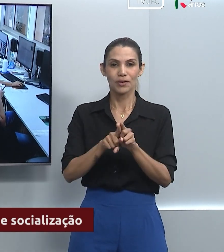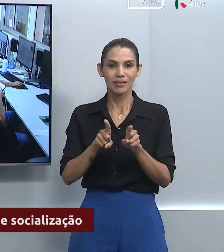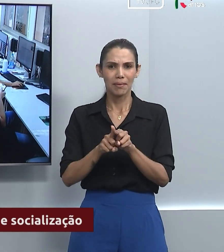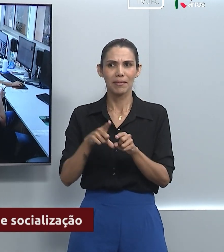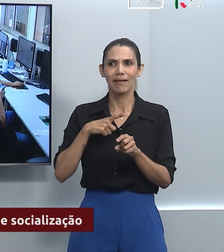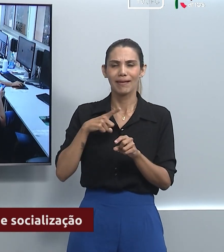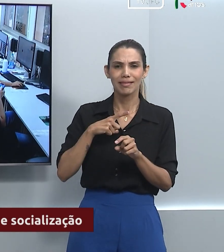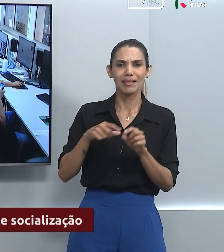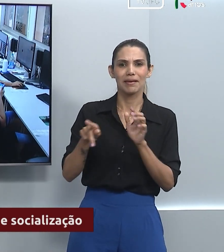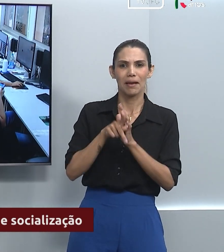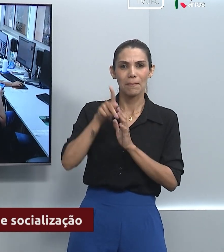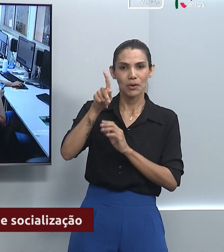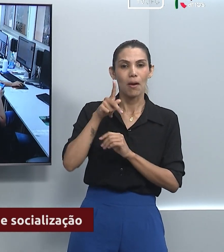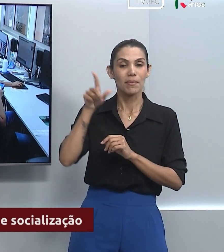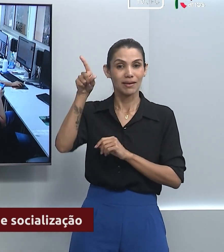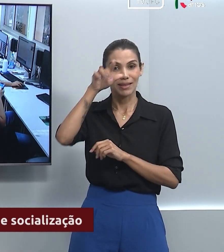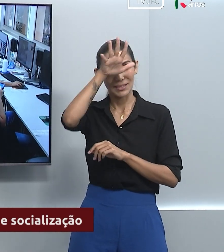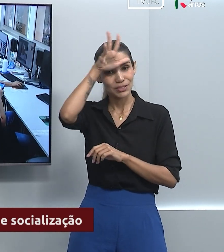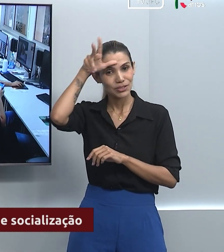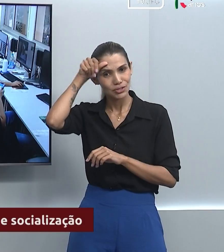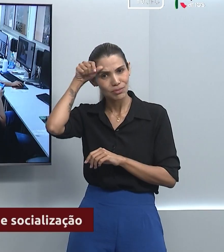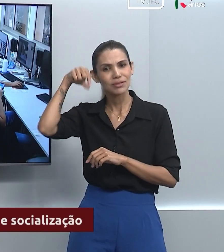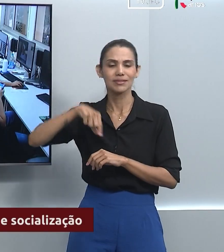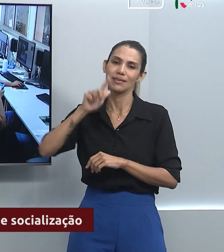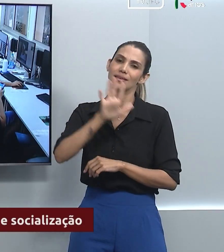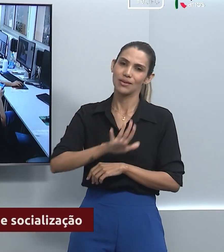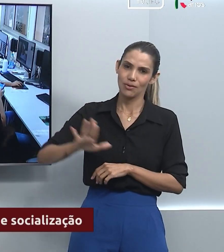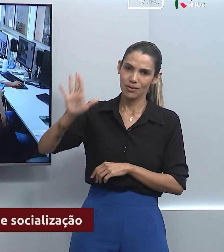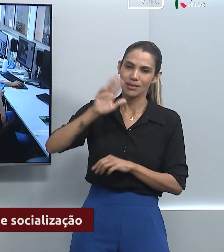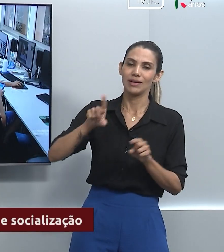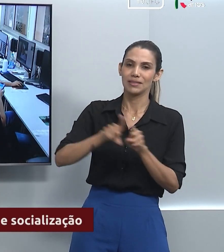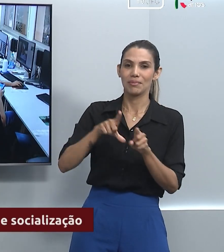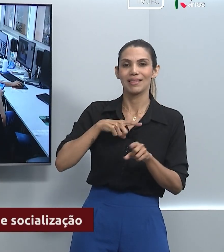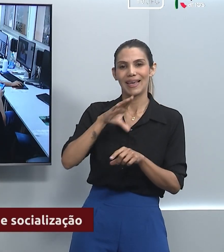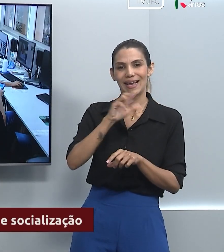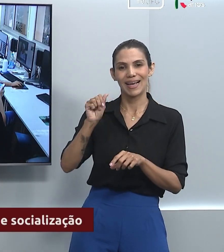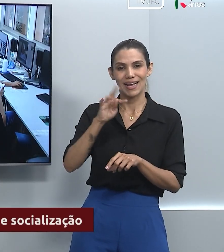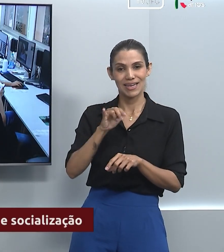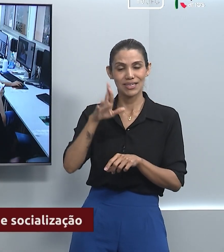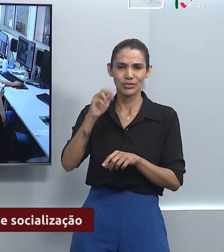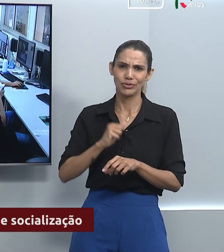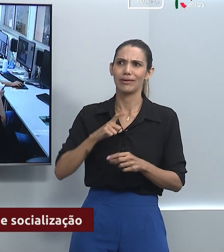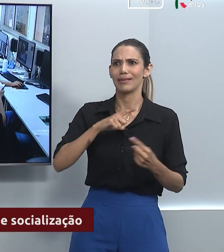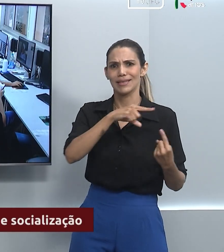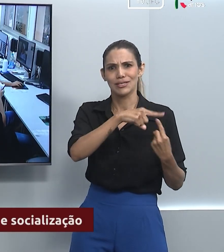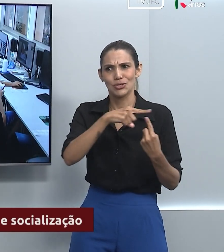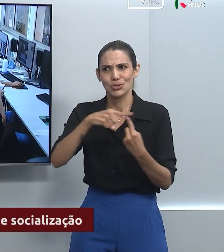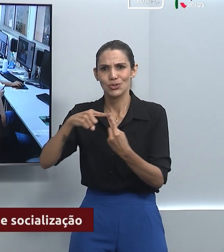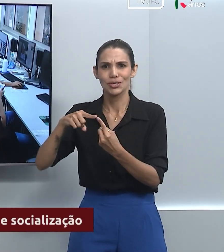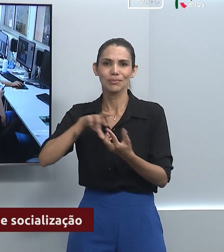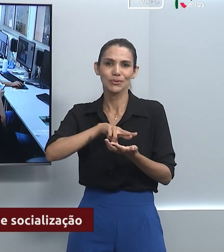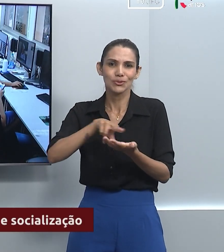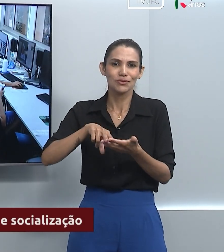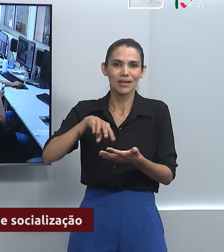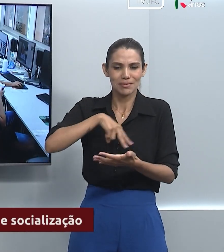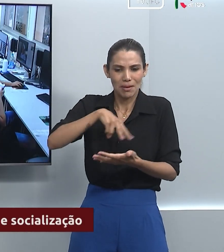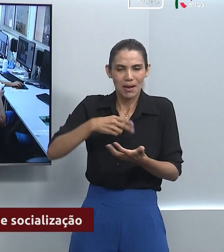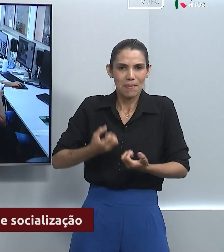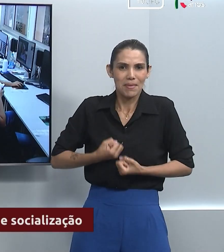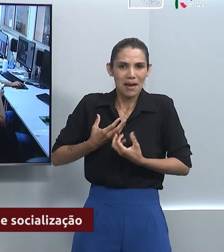maracatu, o bumba meu boi, o coco, e aqui em Goiás nós temos a catira. São estilos que vão além de simples movimentos e expressam